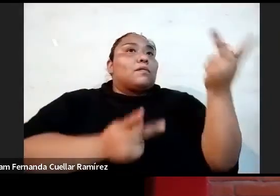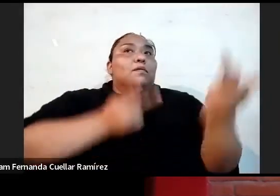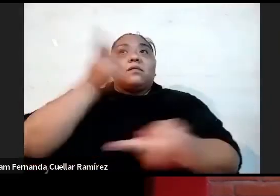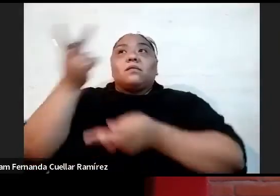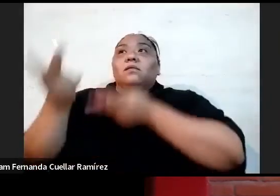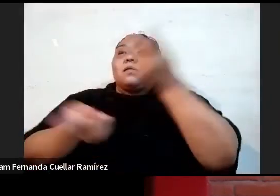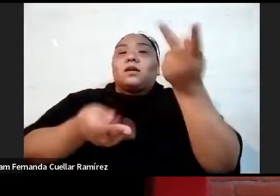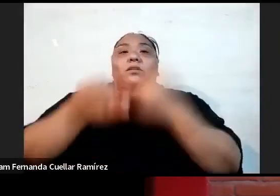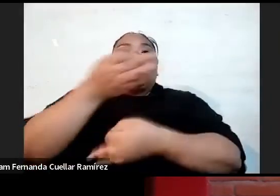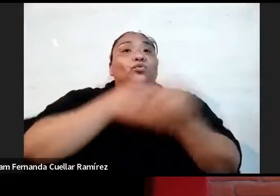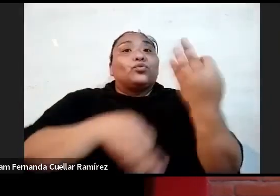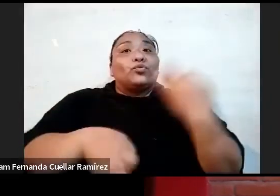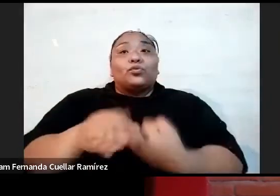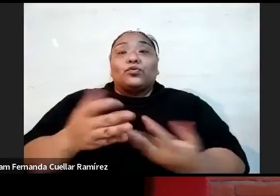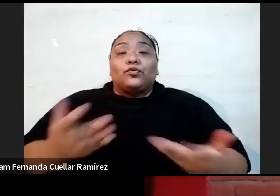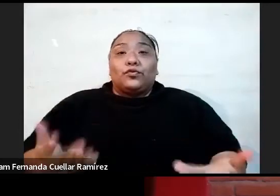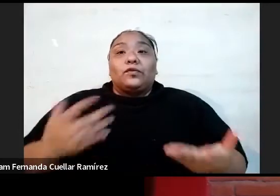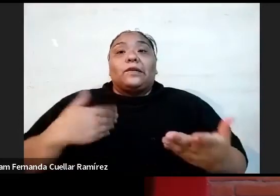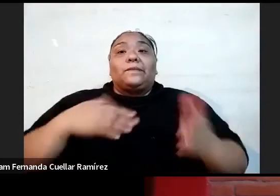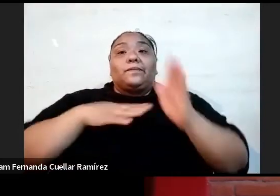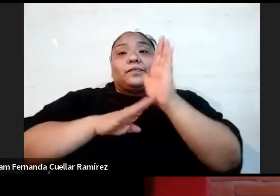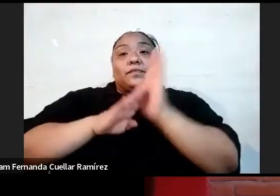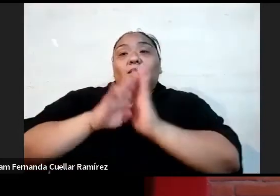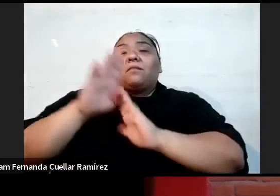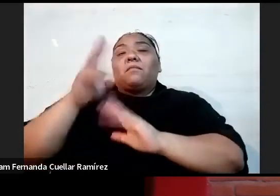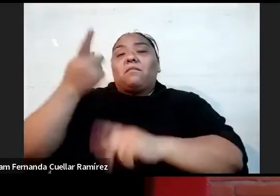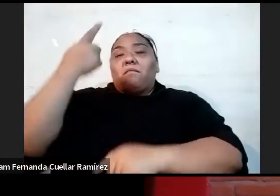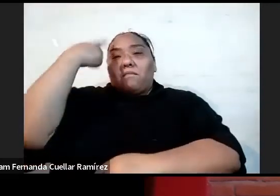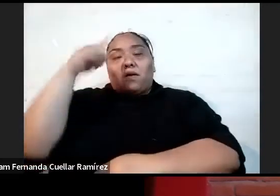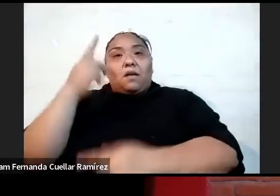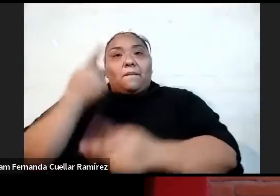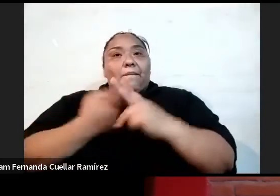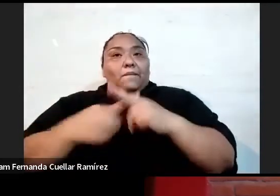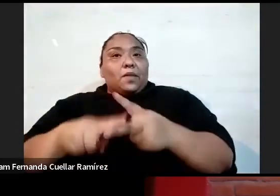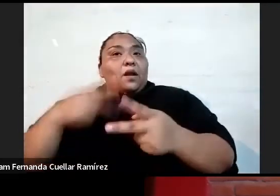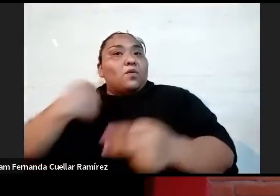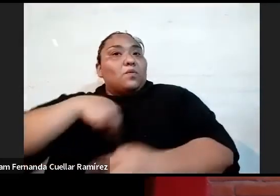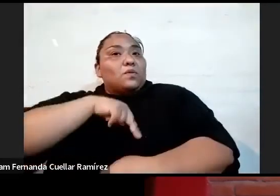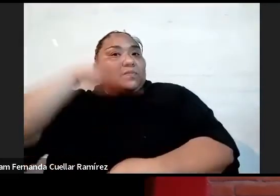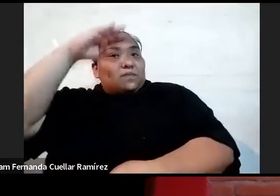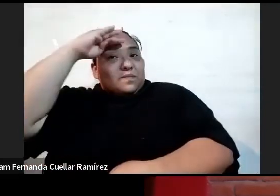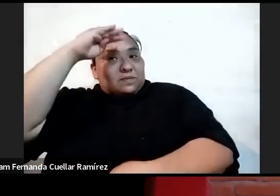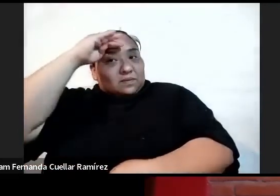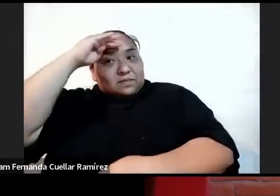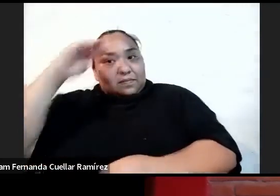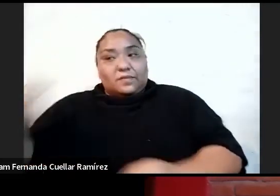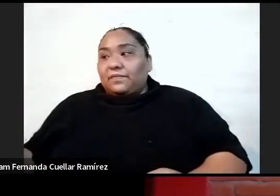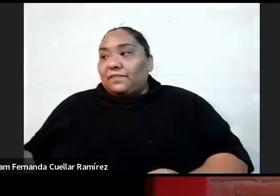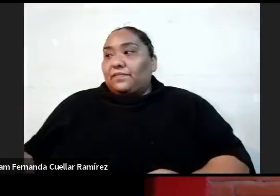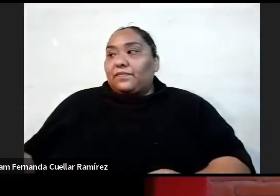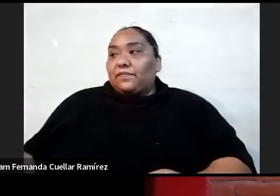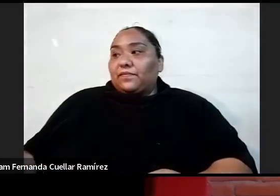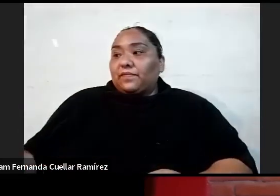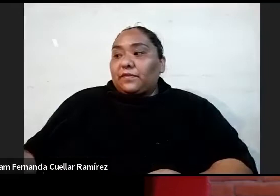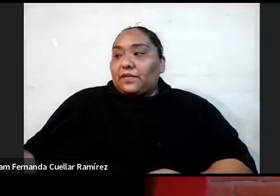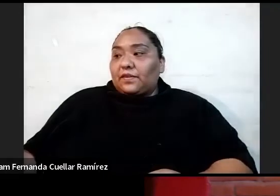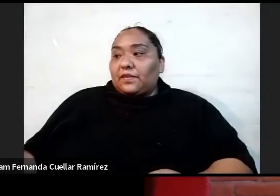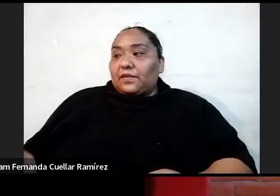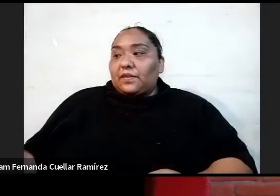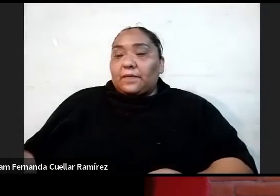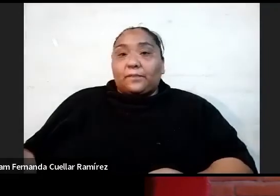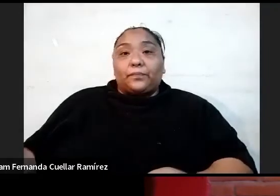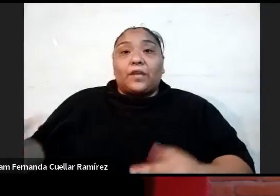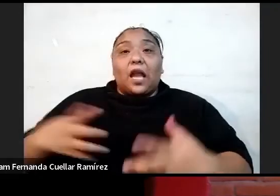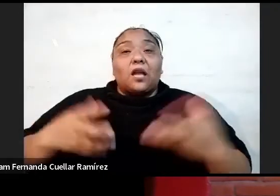además, bueno, ir creciendo a partir de nuestros propios pensamientos, ¿no? Con gastando con los demás. Entonces, no sé,